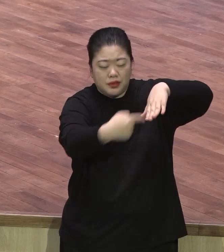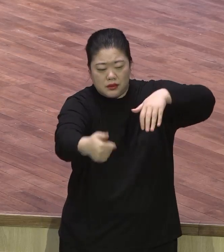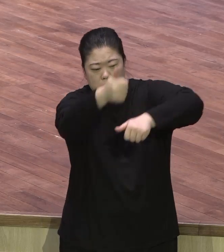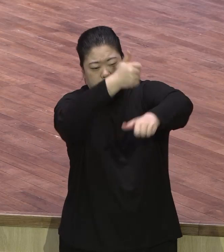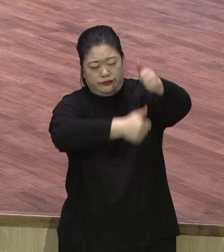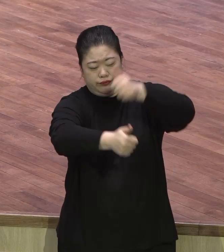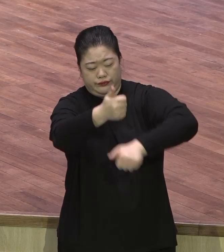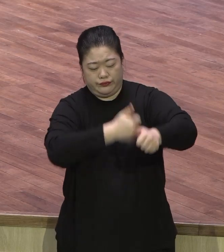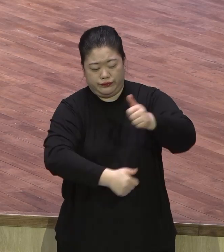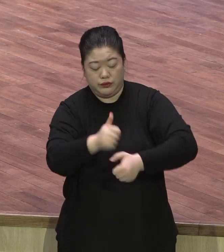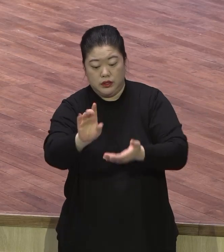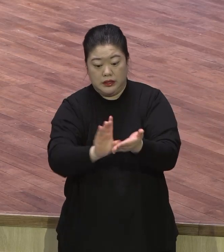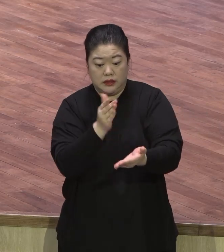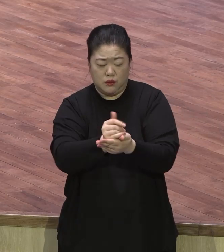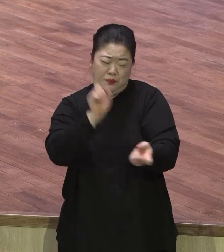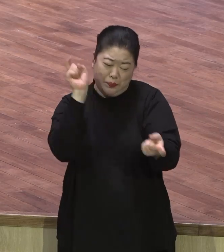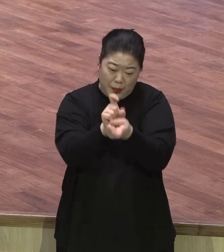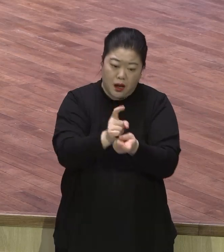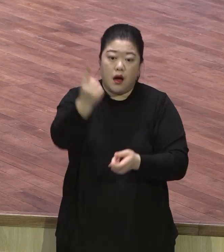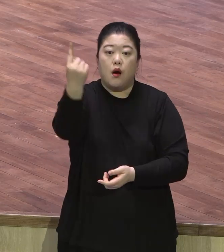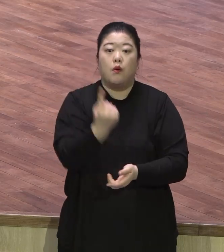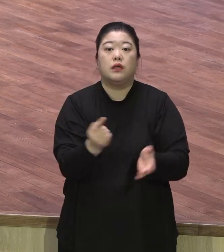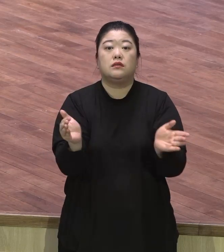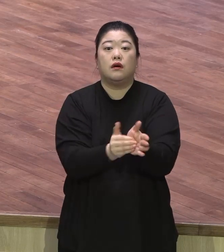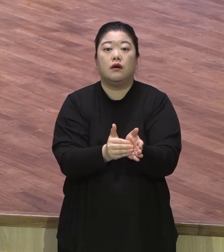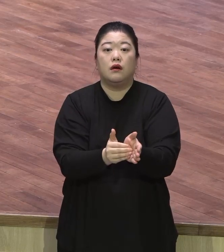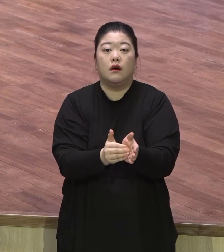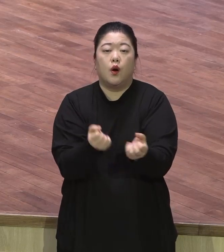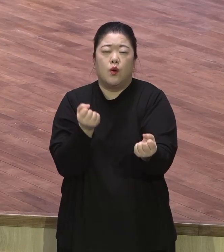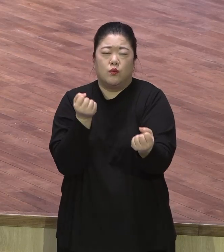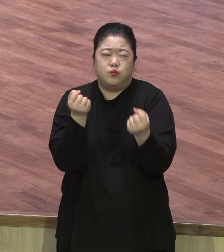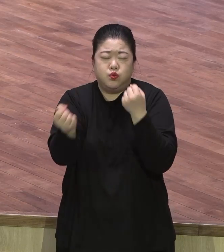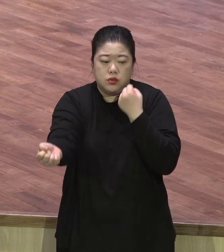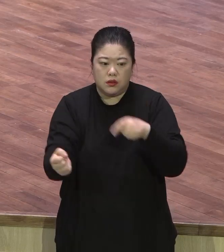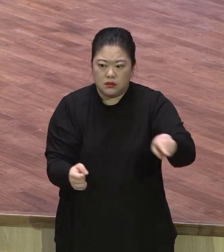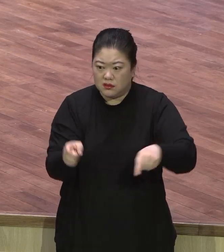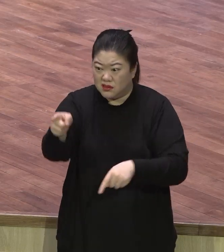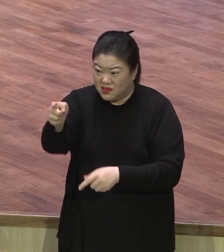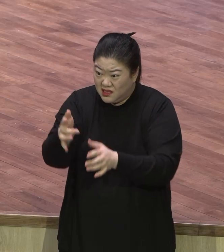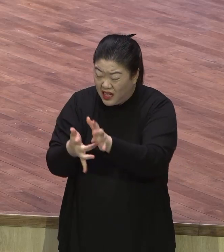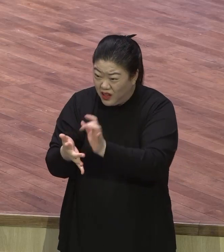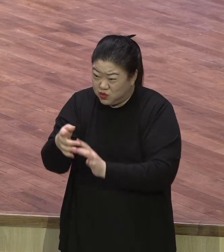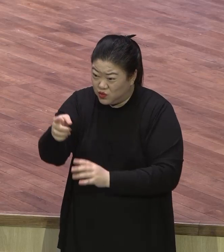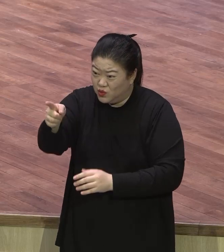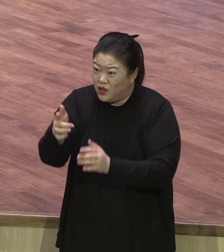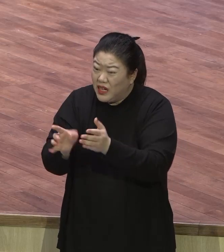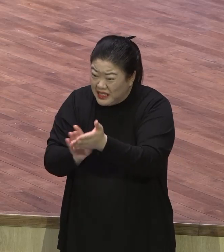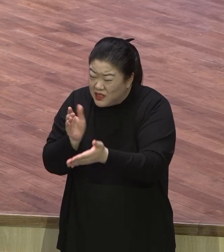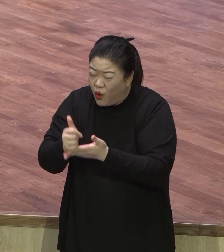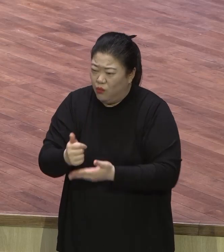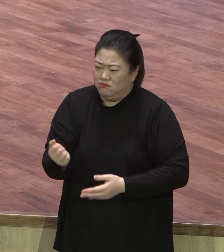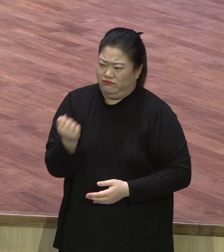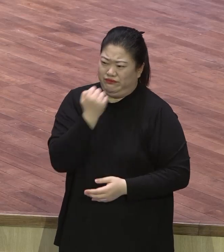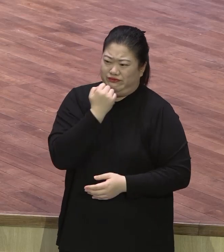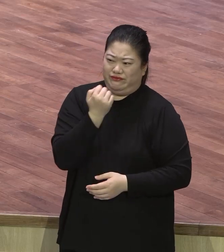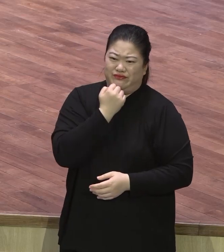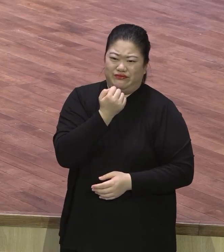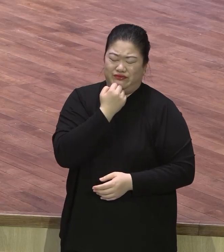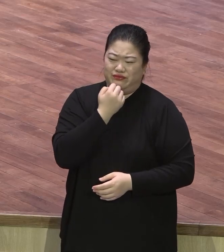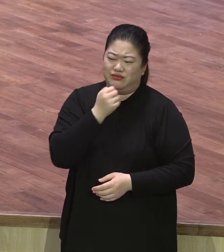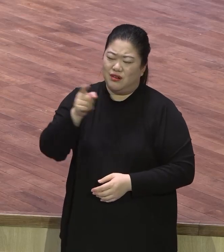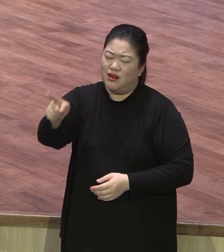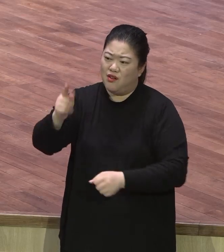그리스도가 아니라고 신성모독죄로 그렇게 예수를 척결한 그 저주가 후손들에까지 언제까지요